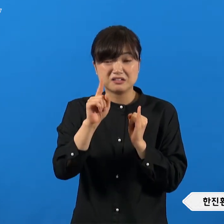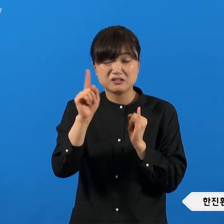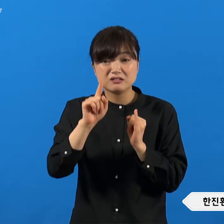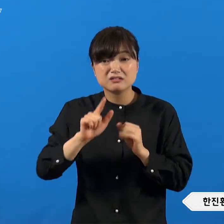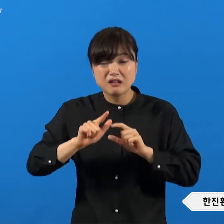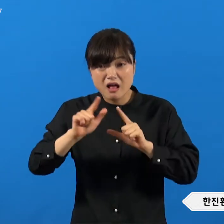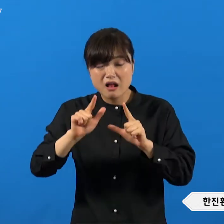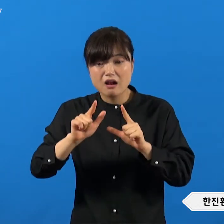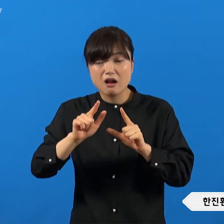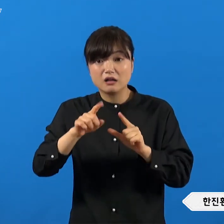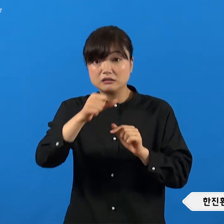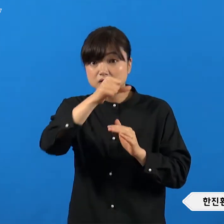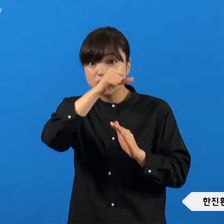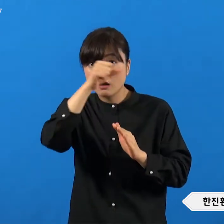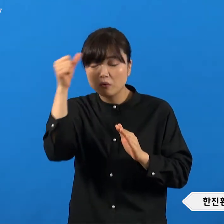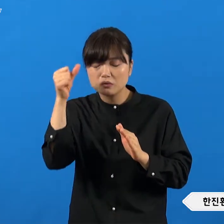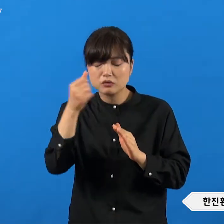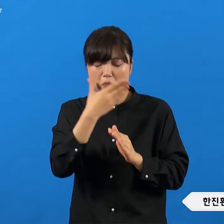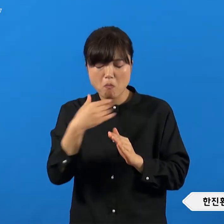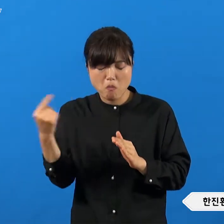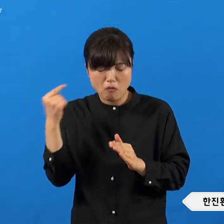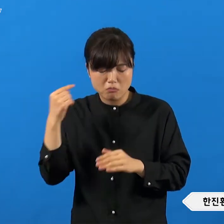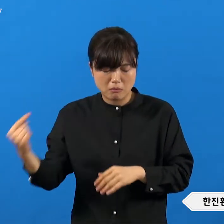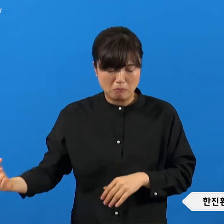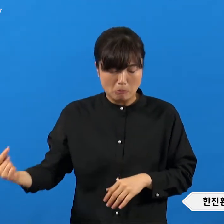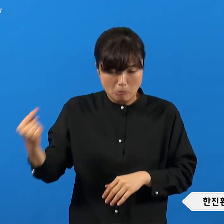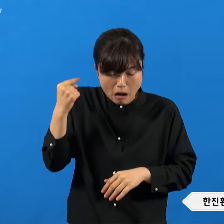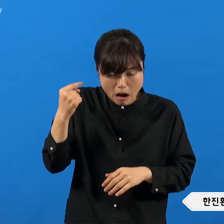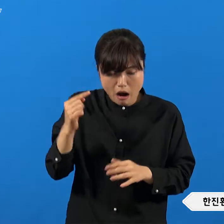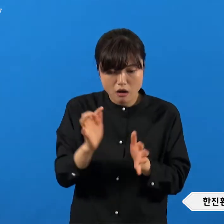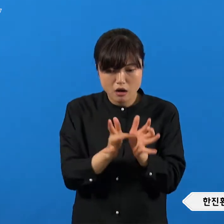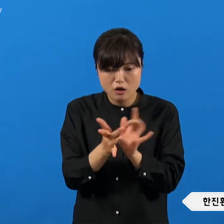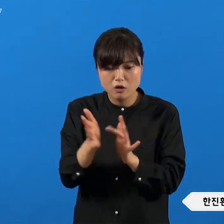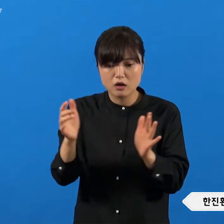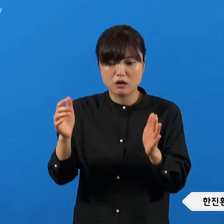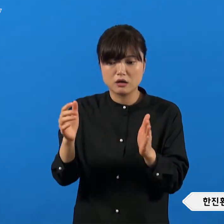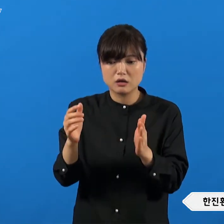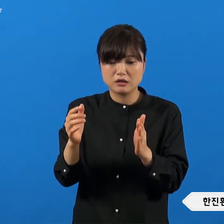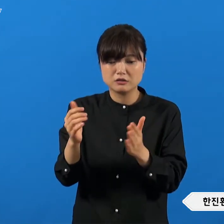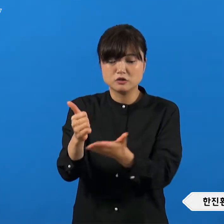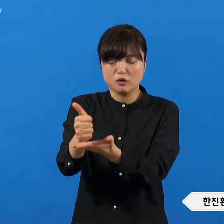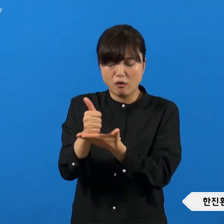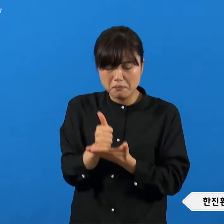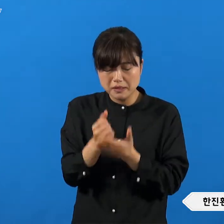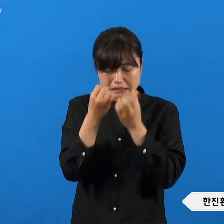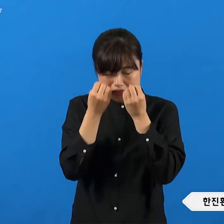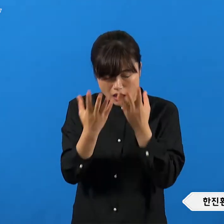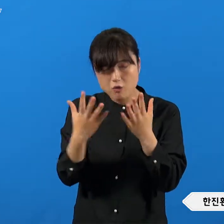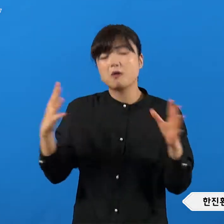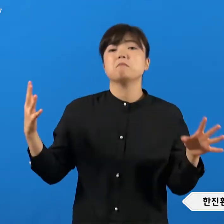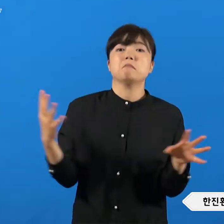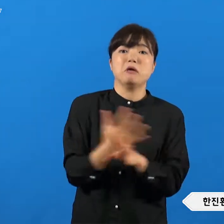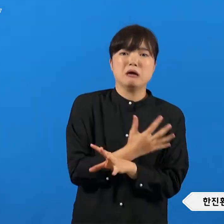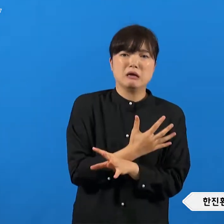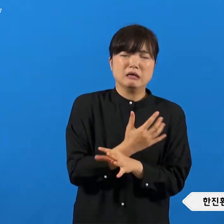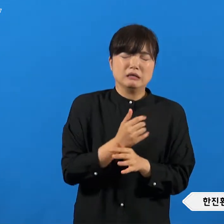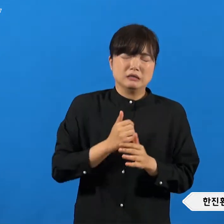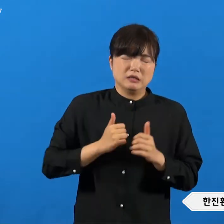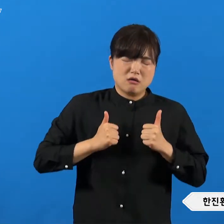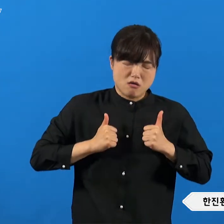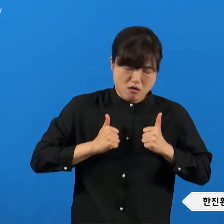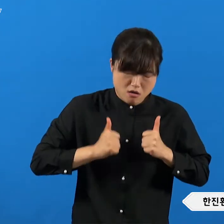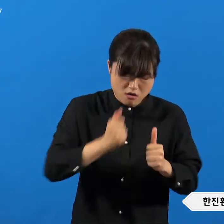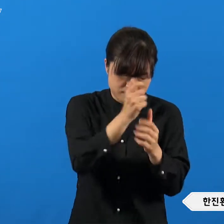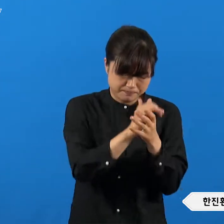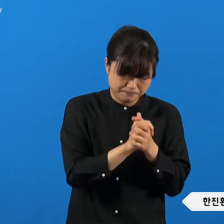분이 정말 기적처럼 복음을 듣고 예수님을 영접하고 새 사람이 됐습니다. 그리고 뜨겁게